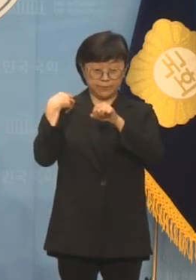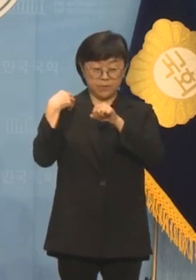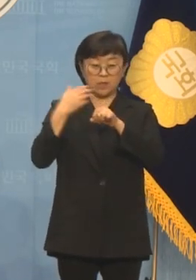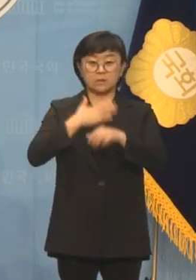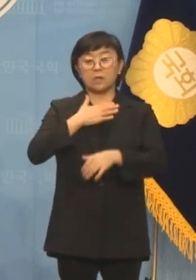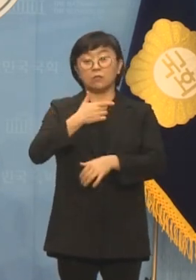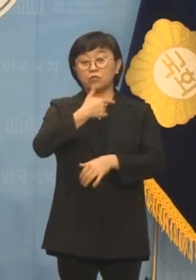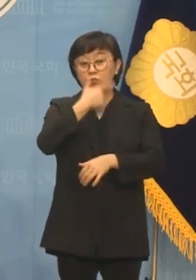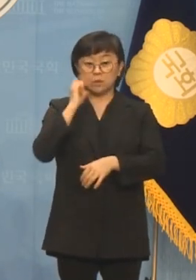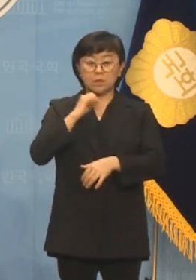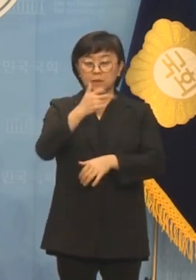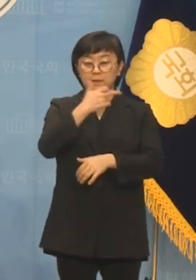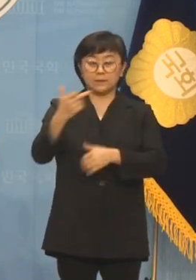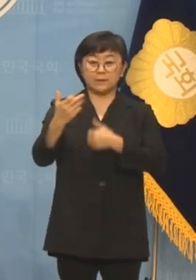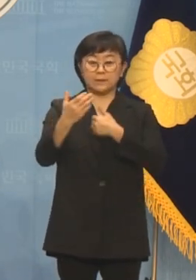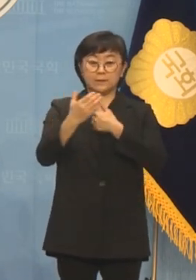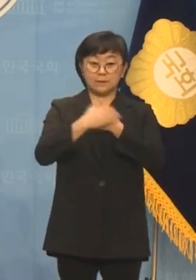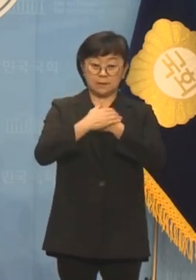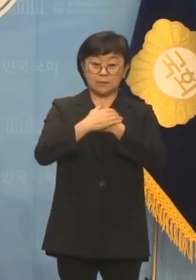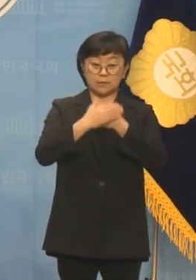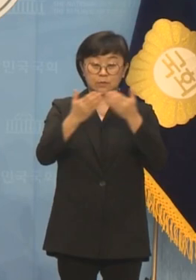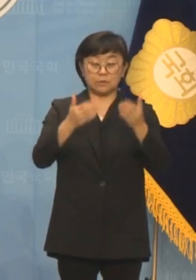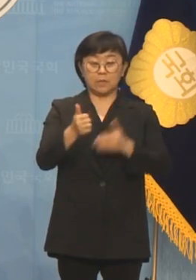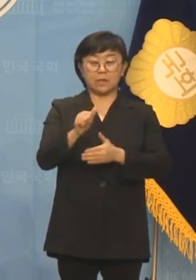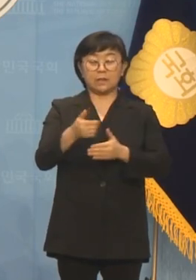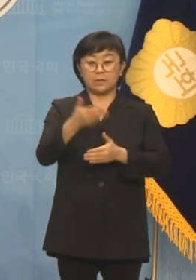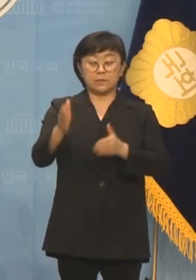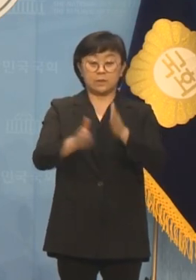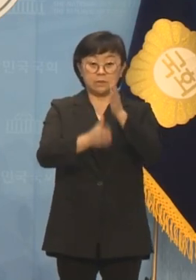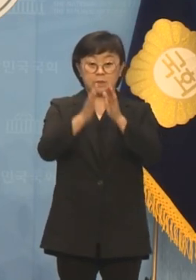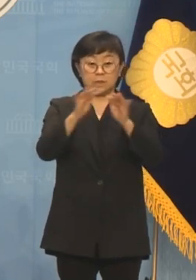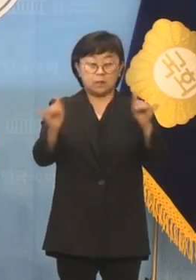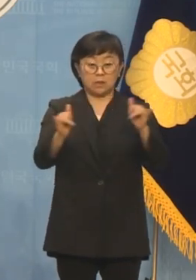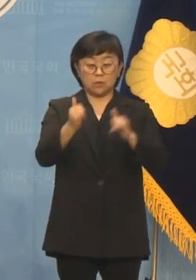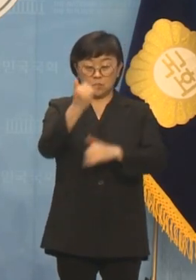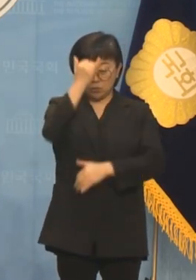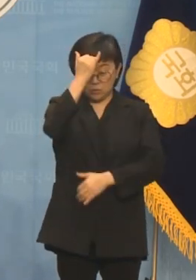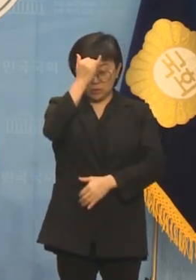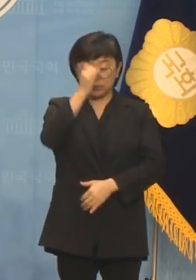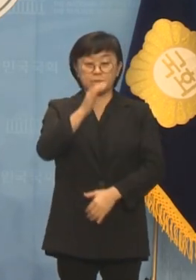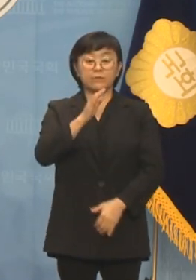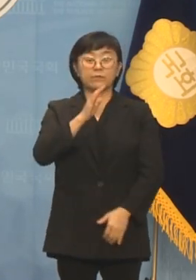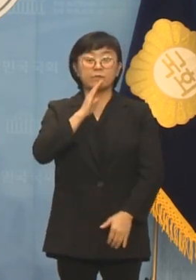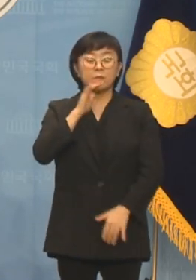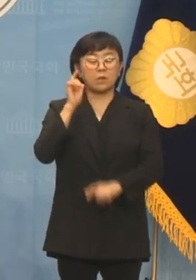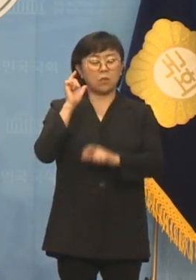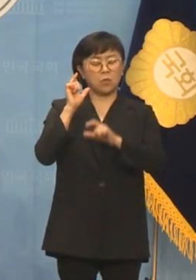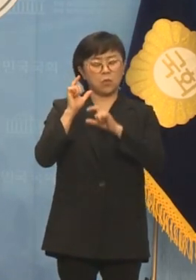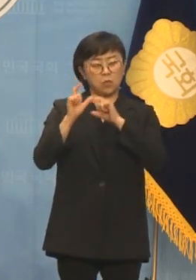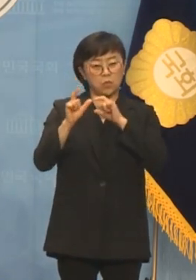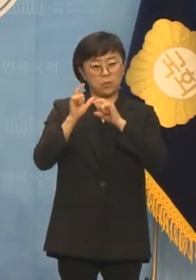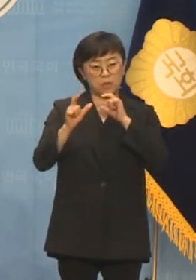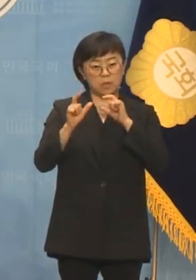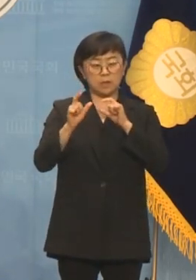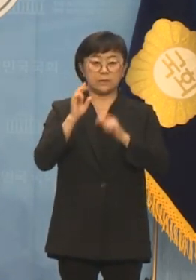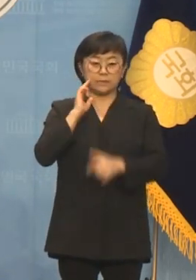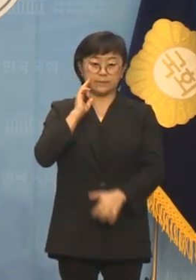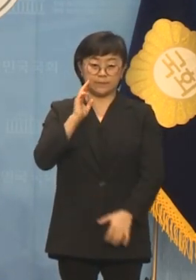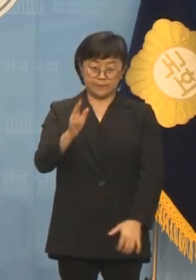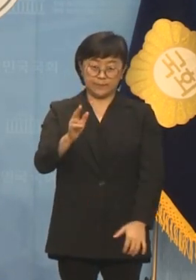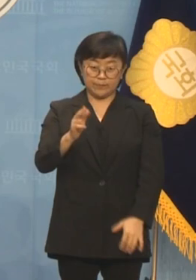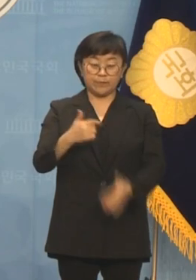부족한 제게 큰 책임을 맡기신 하남 시민에 대한 도리를 두고 고심을 거듭한 끝에